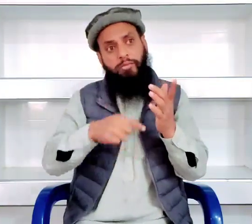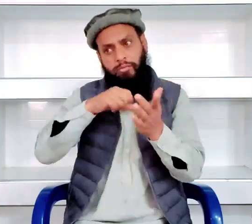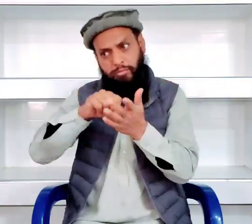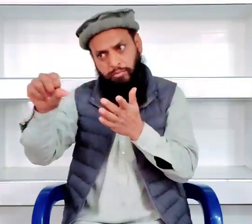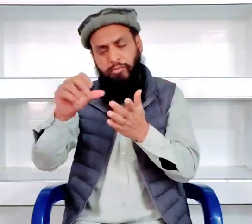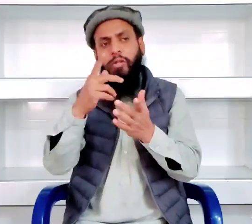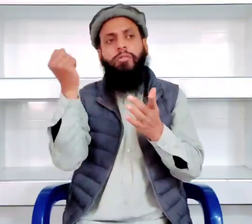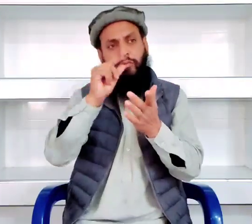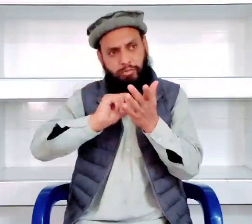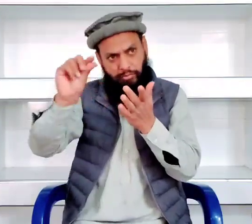ہیں